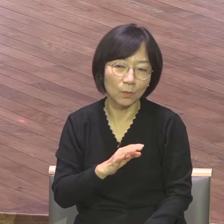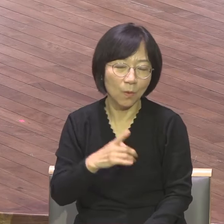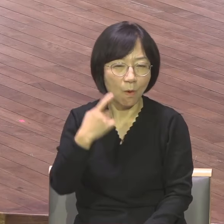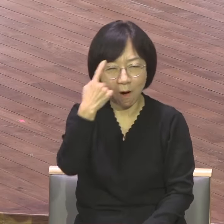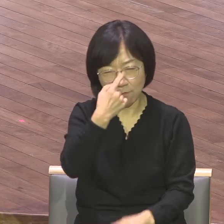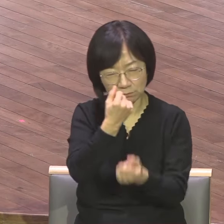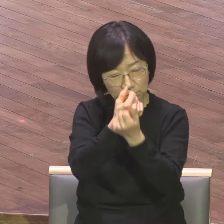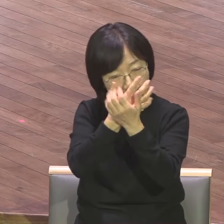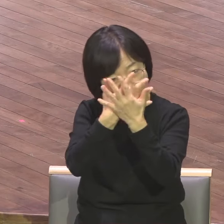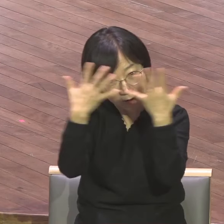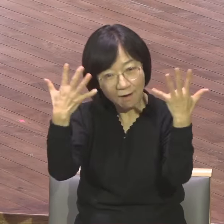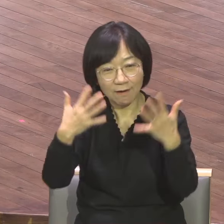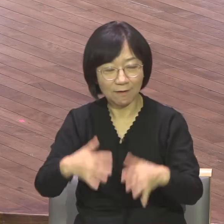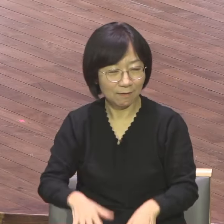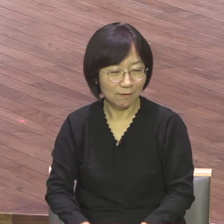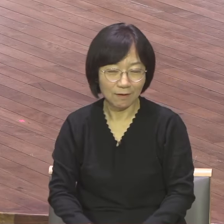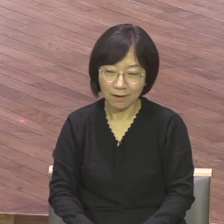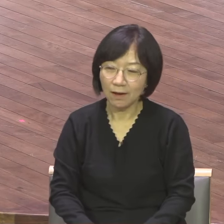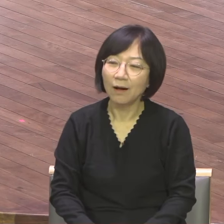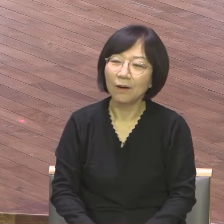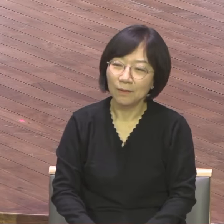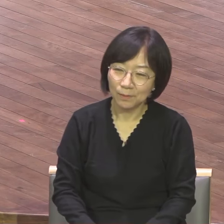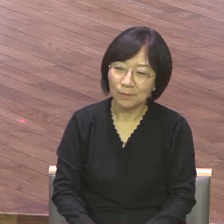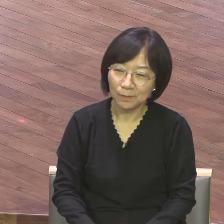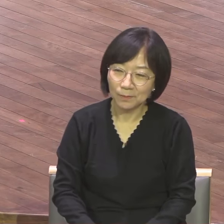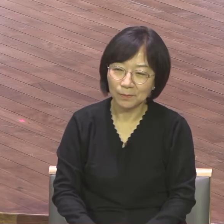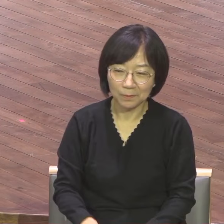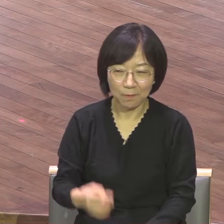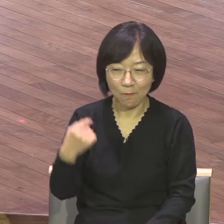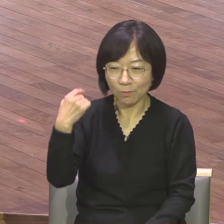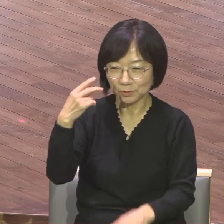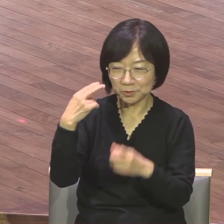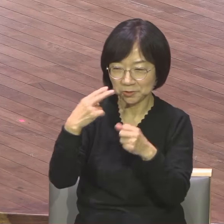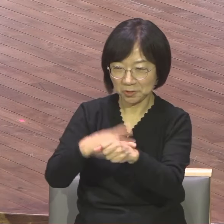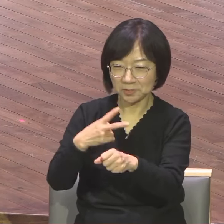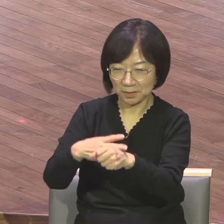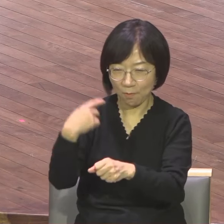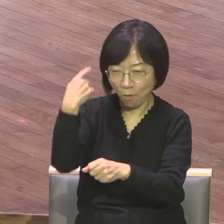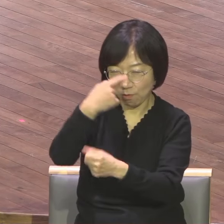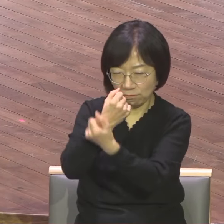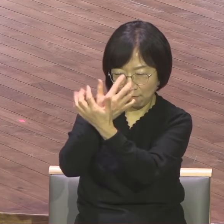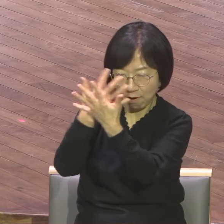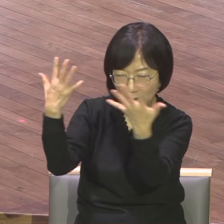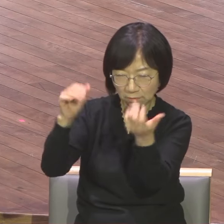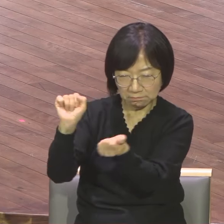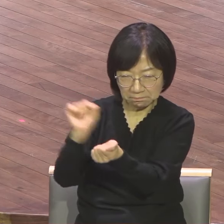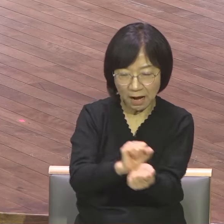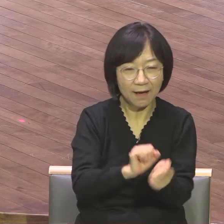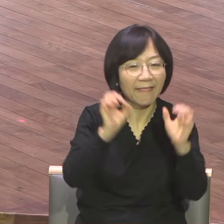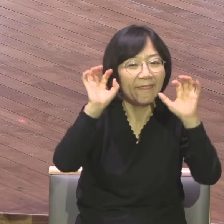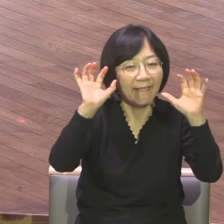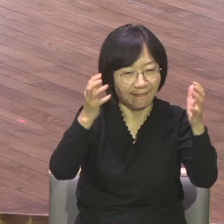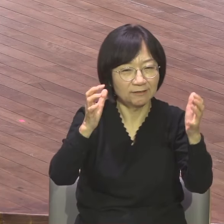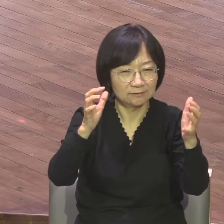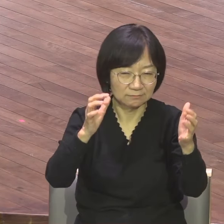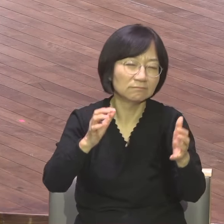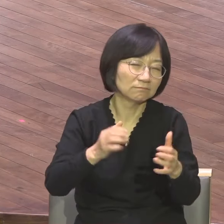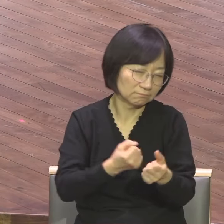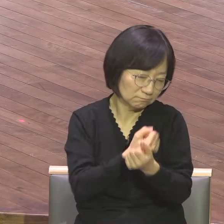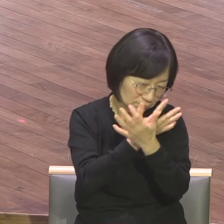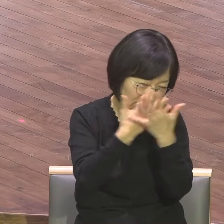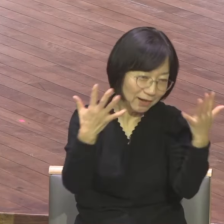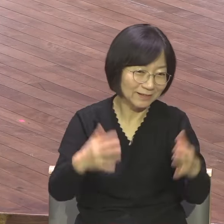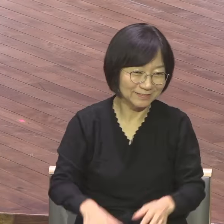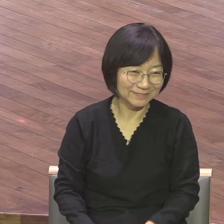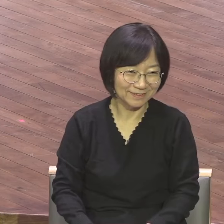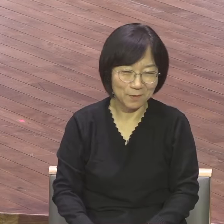아이고 얼굴 표정만 봐도 막 그 분위기를 알겠더라고. 예스키즈 분위기 얼굴이 얼마나 교사들이 다 요즘 사람